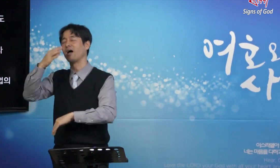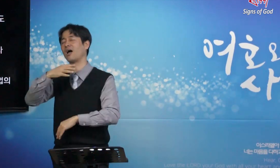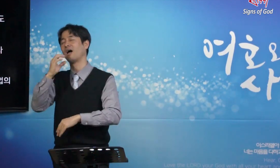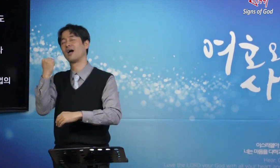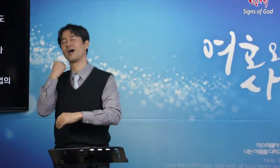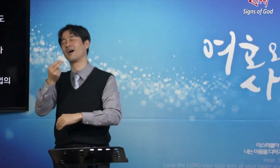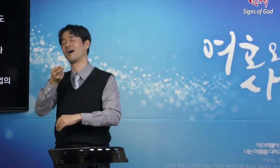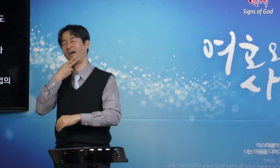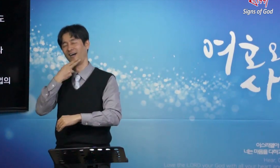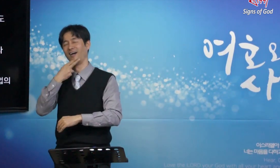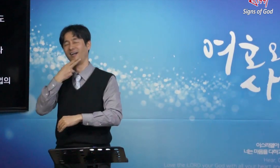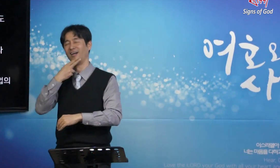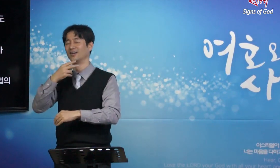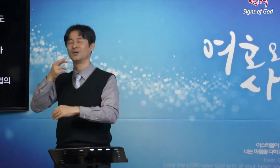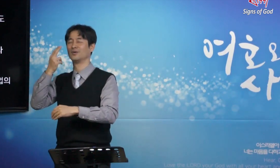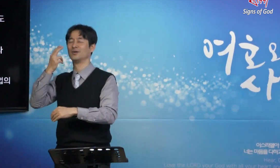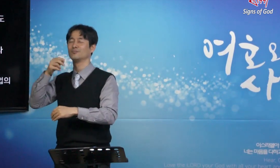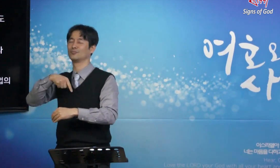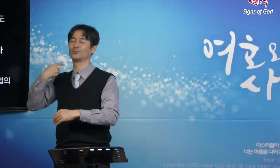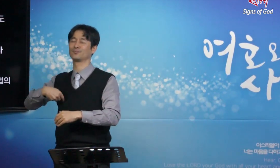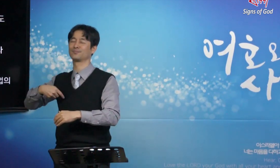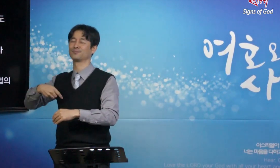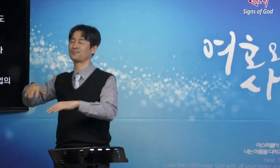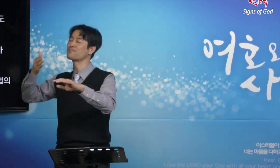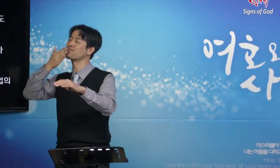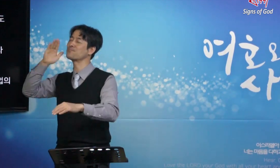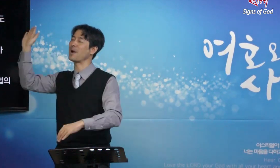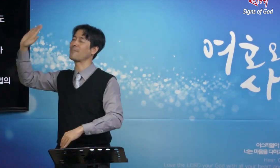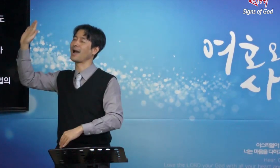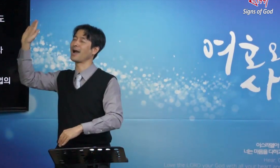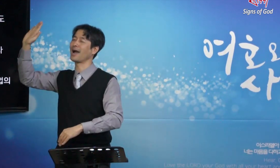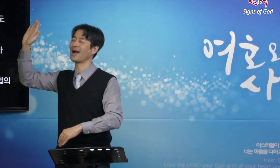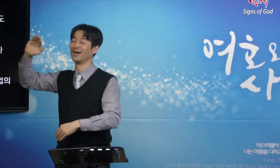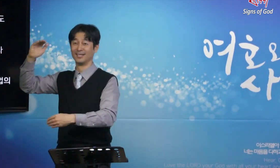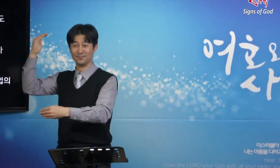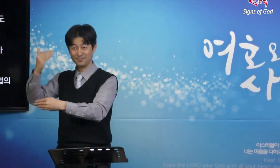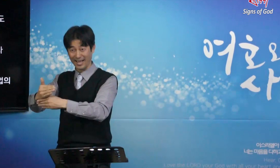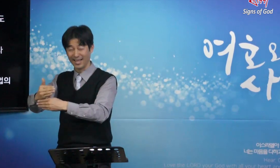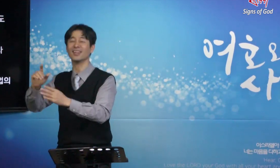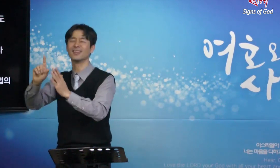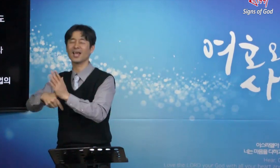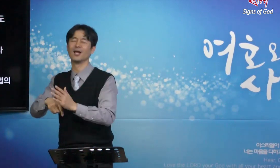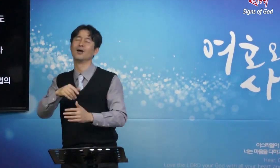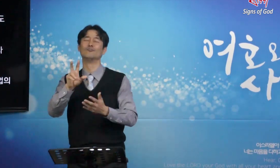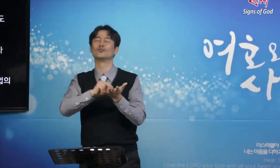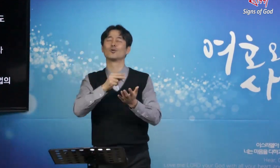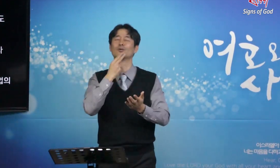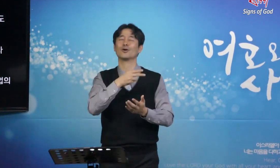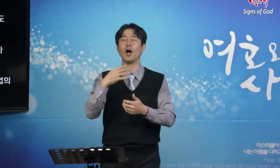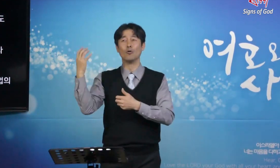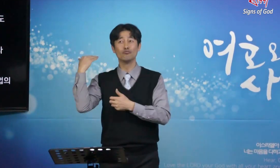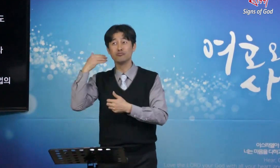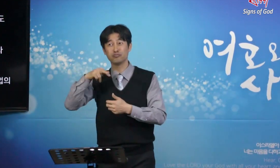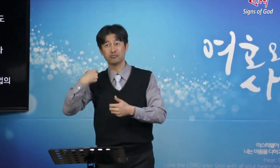조심스러운 게 있지만 이제 더 이상 갈 수 없겠구나라고 생각이 되면 그때부터는 이제